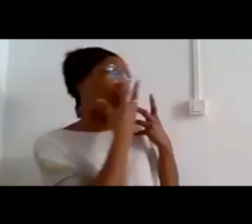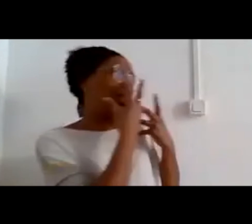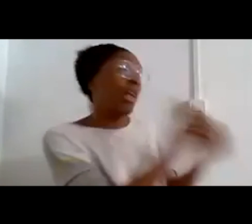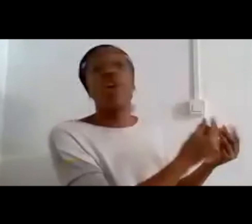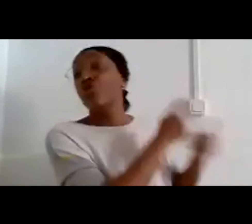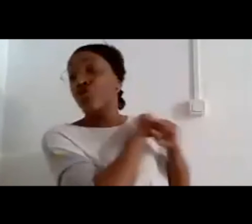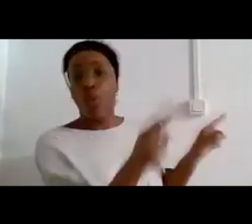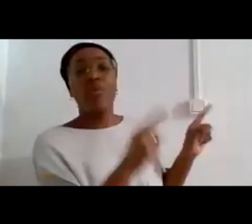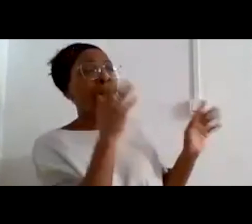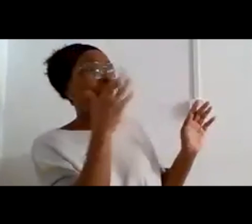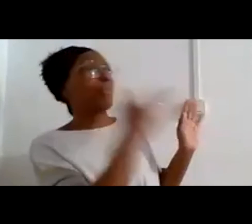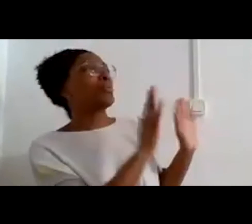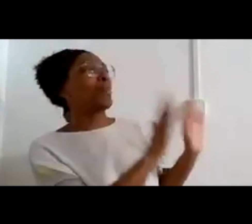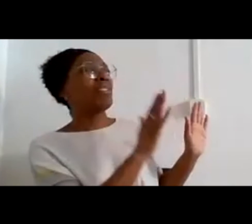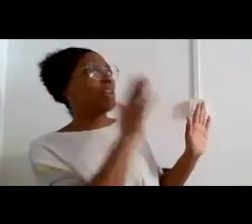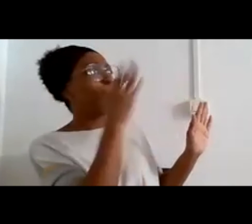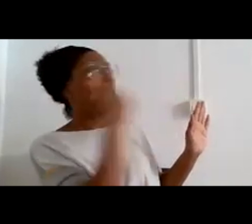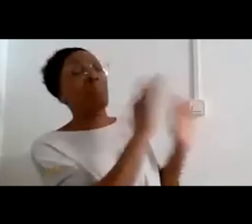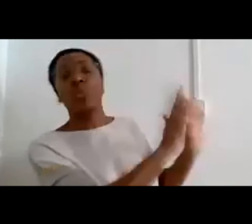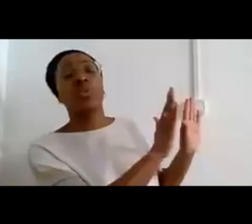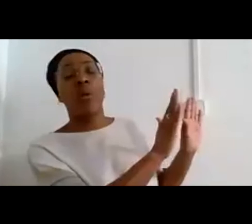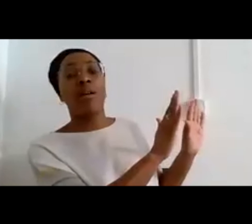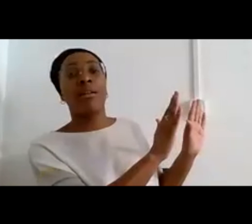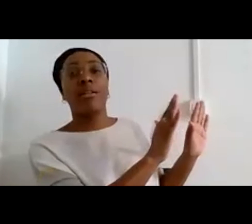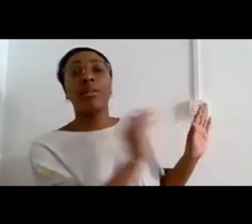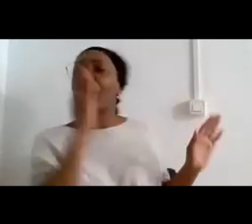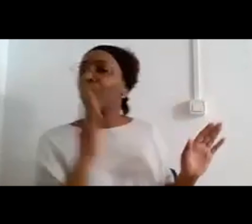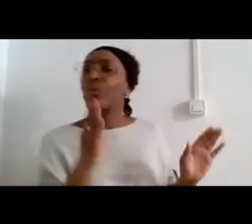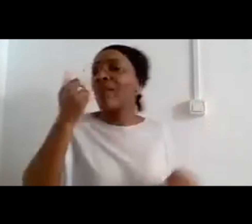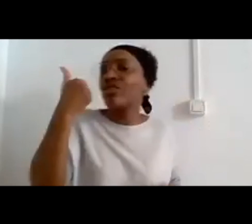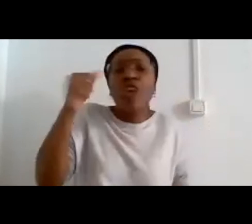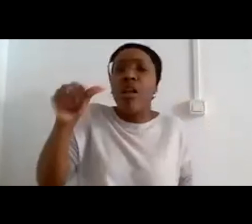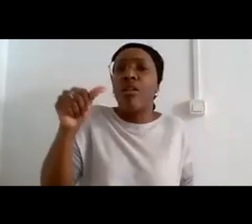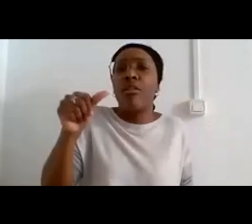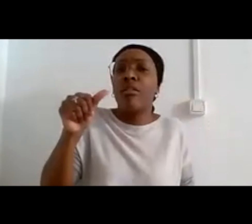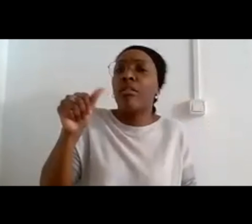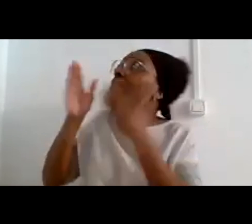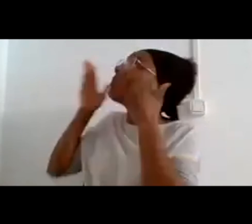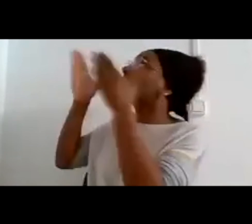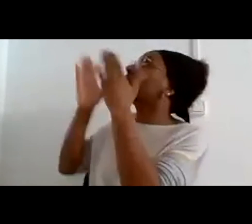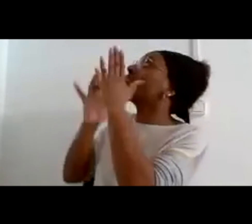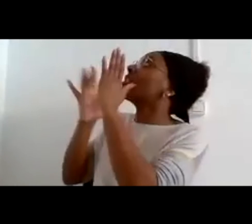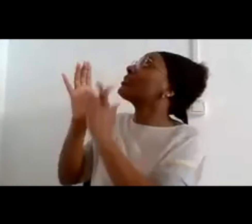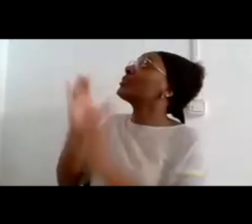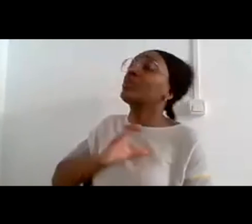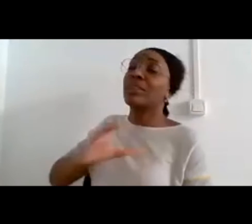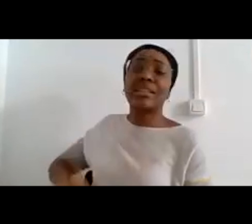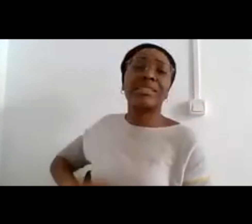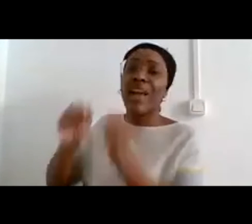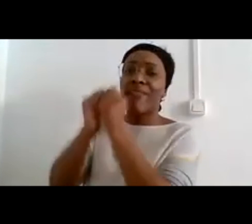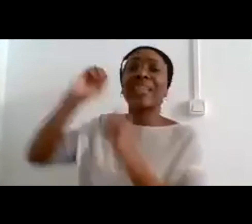Nous, on n'a pas besoin de ça. Nous, on a juste besoin d'une personne. c'est de Jésus-Christ dans notre vie par le